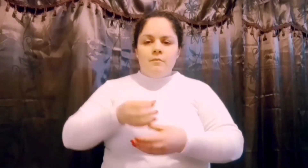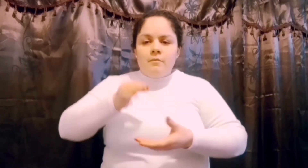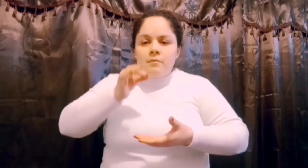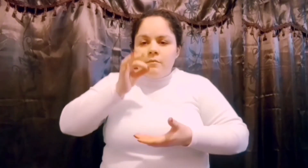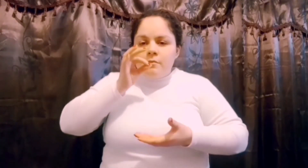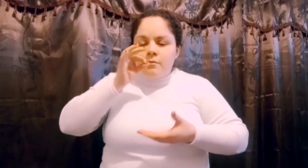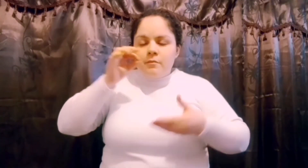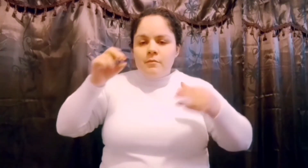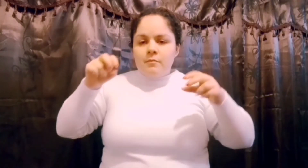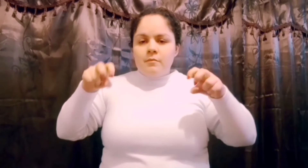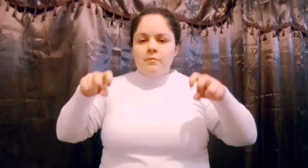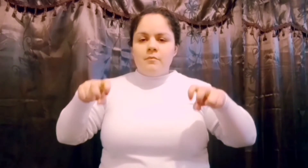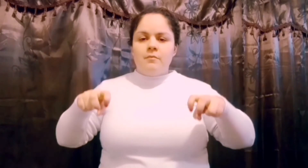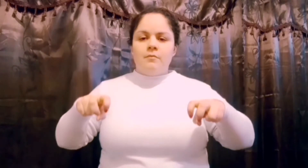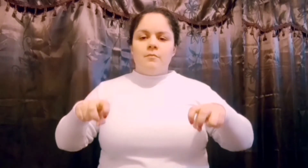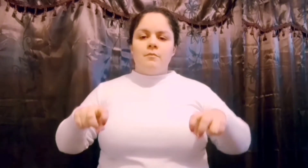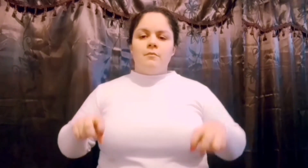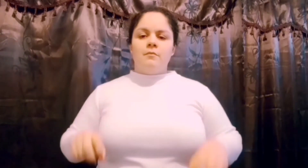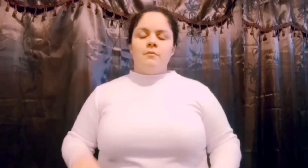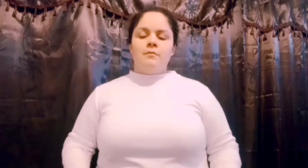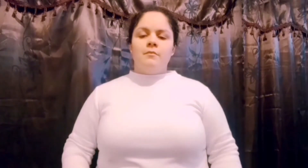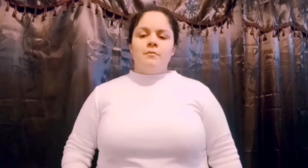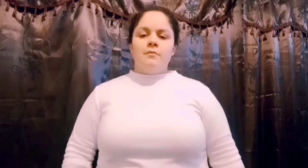en nuestro bar.